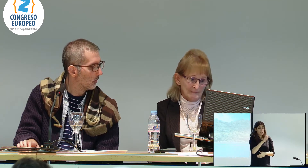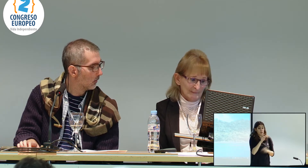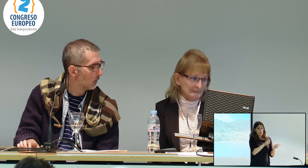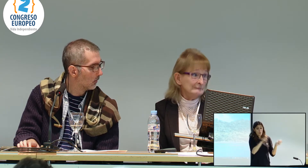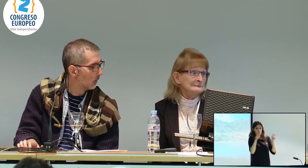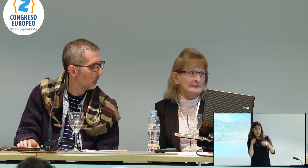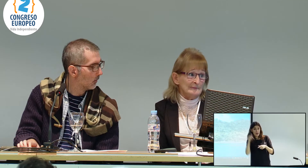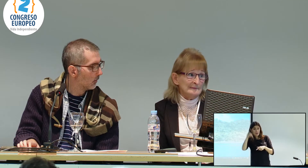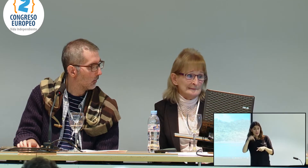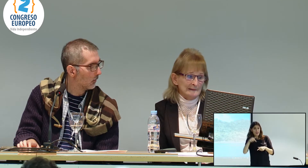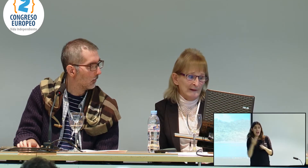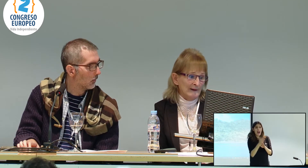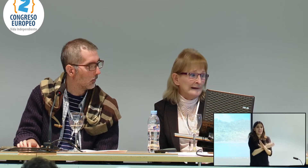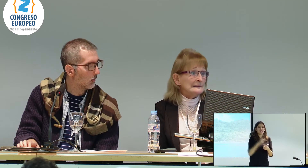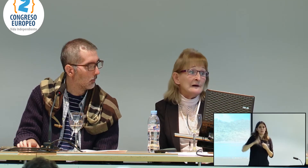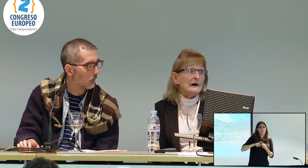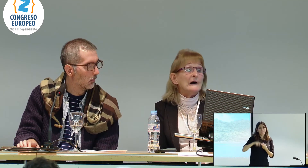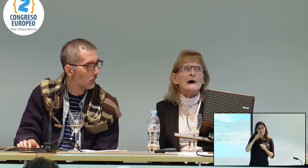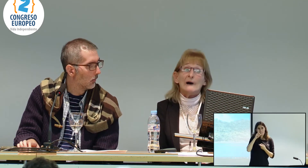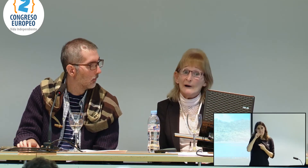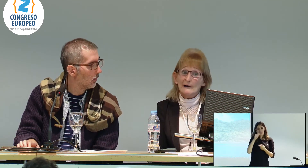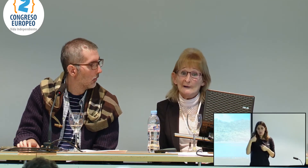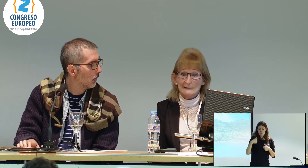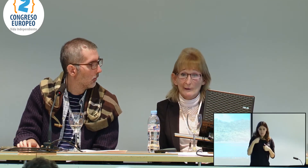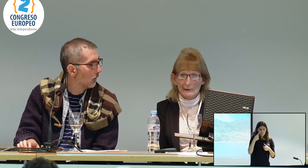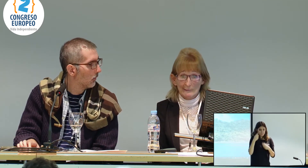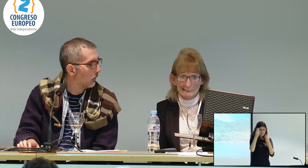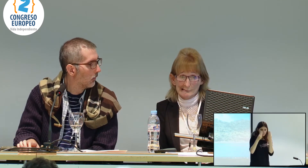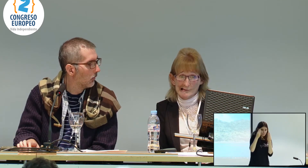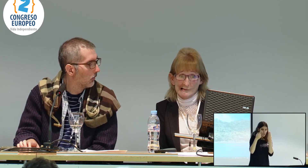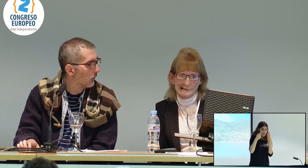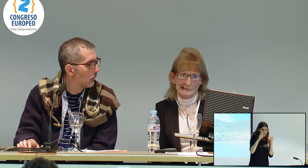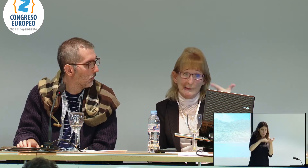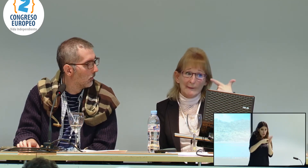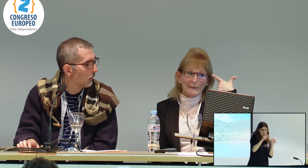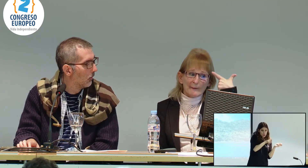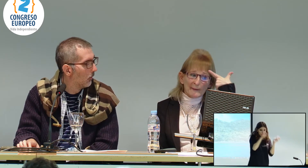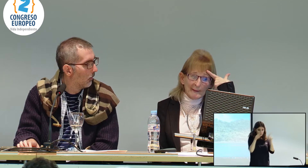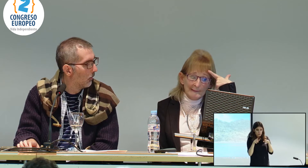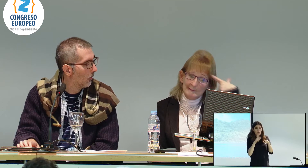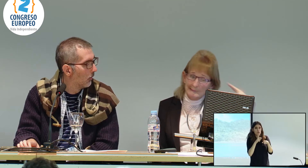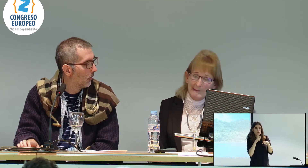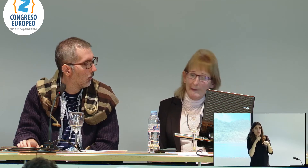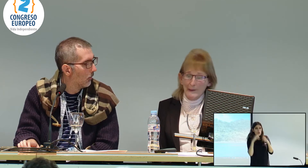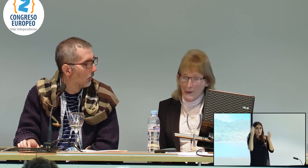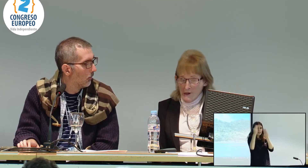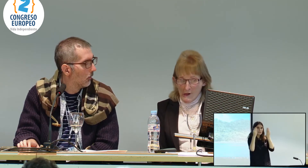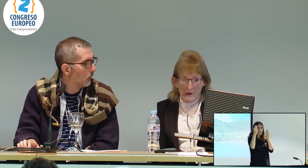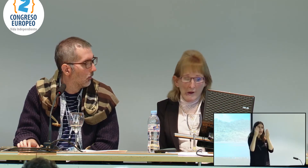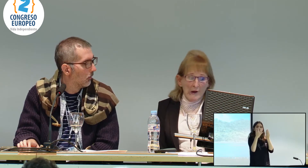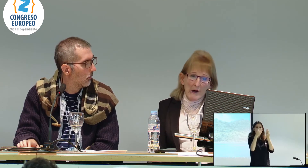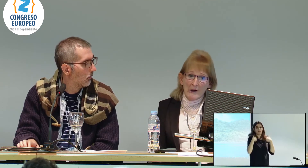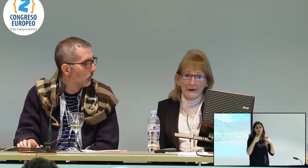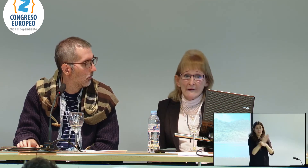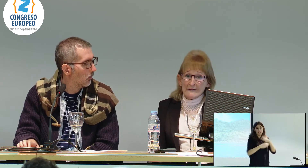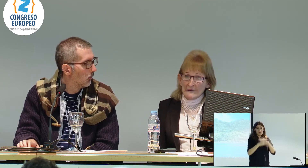mi esposo y yo tuvimos que analizar las 1000 aristas que conllevaba nuestro proyecto, valorando por sobre todo mi